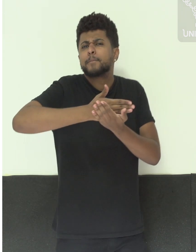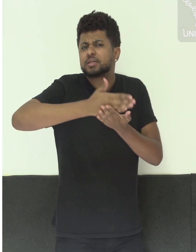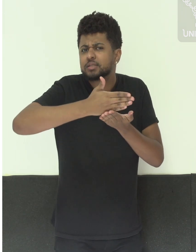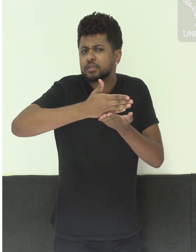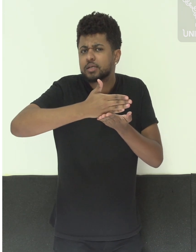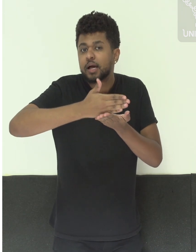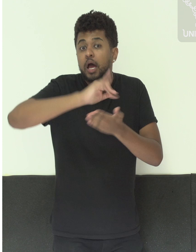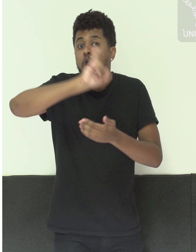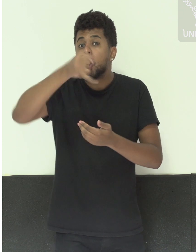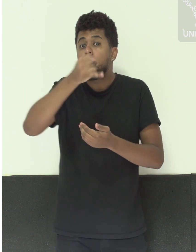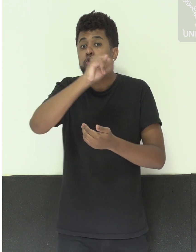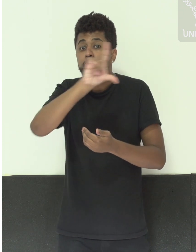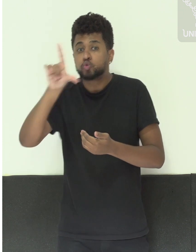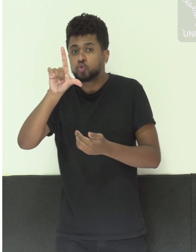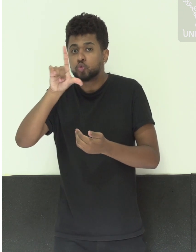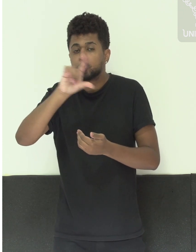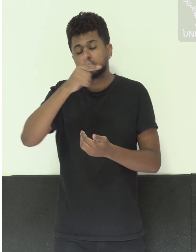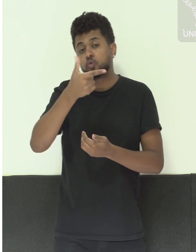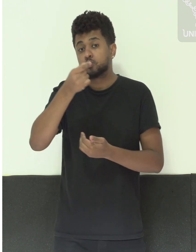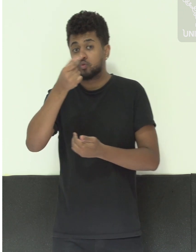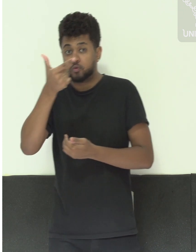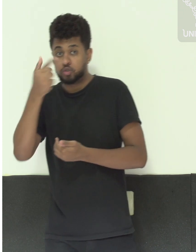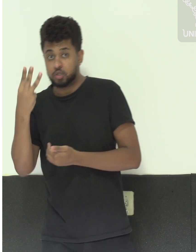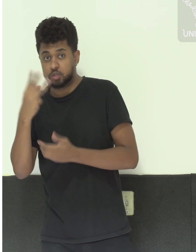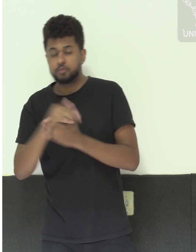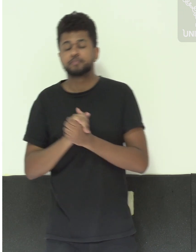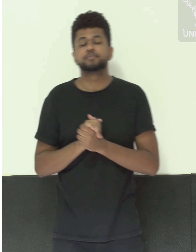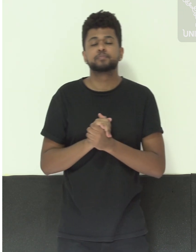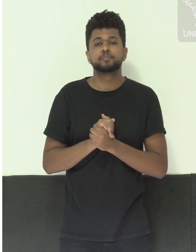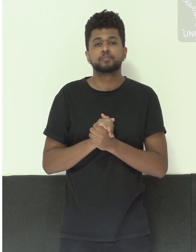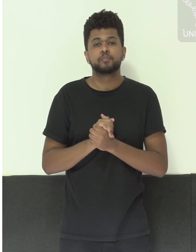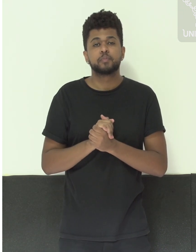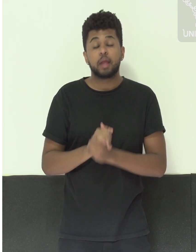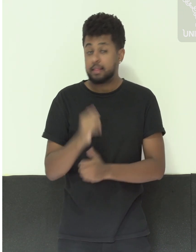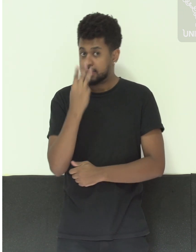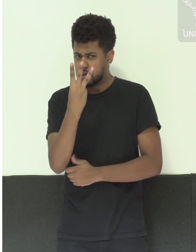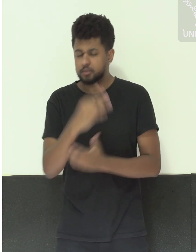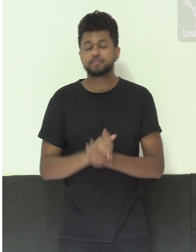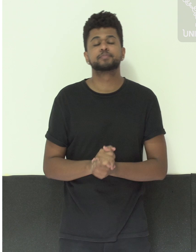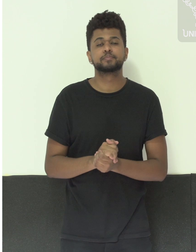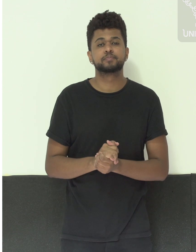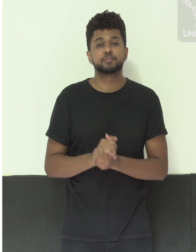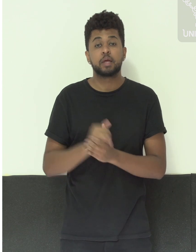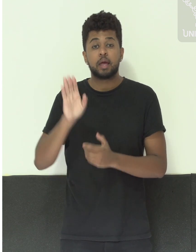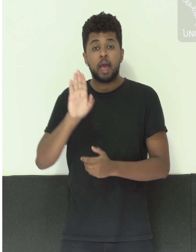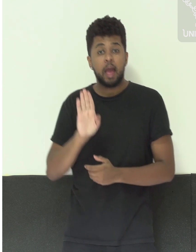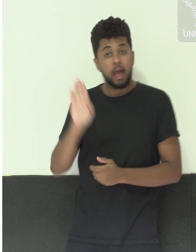previsto para julho de 2023. 3. Dos candidatos.